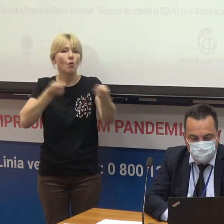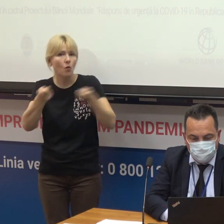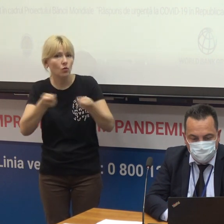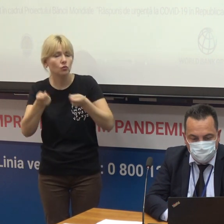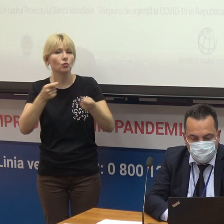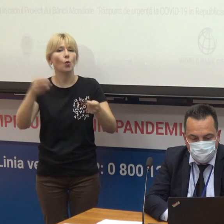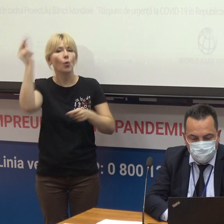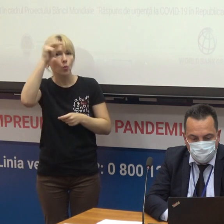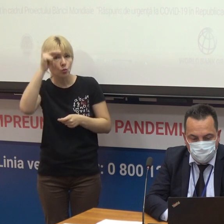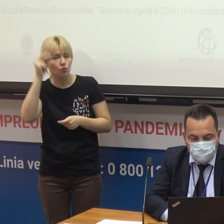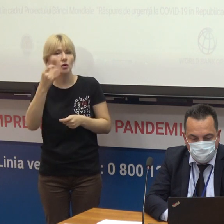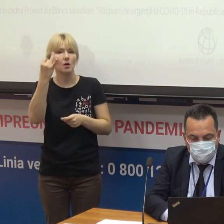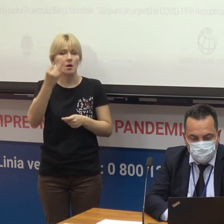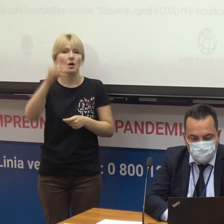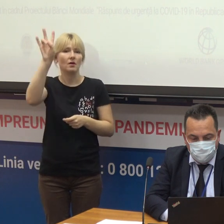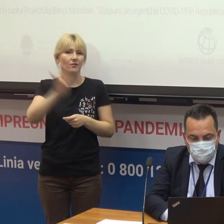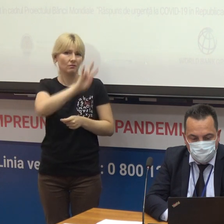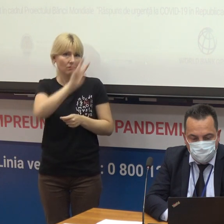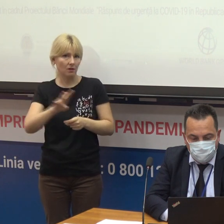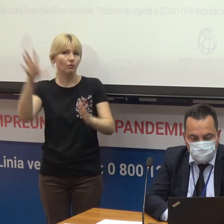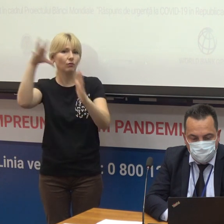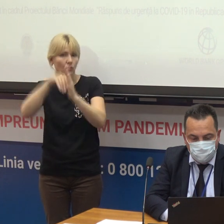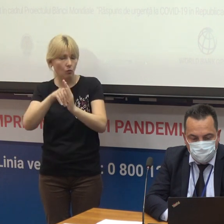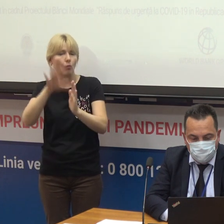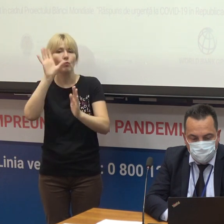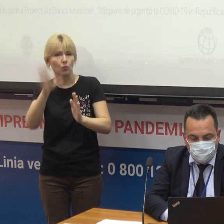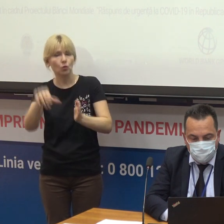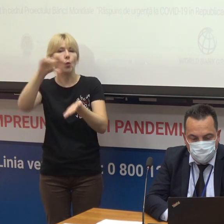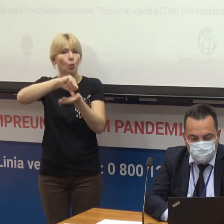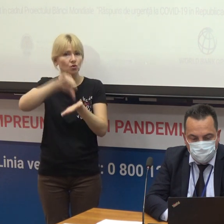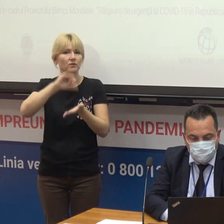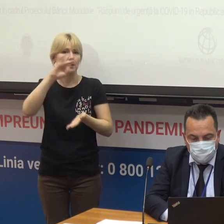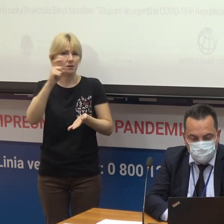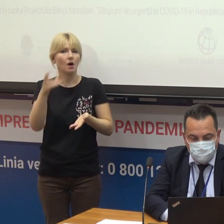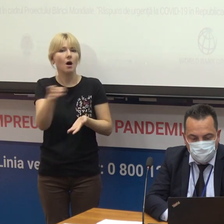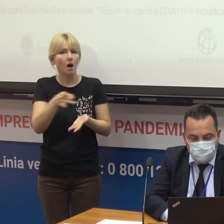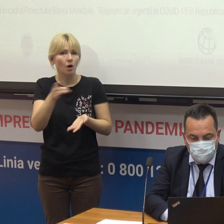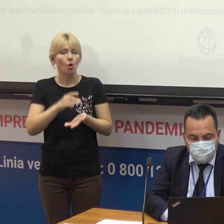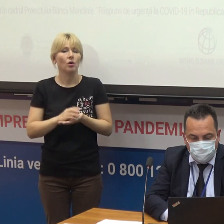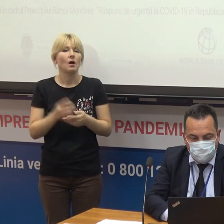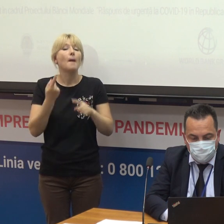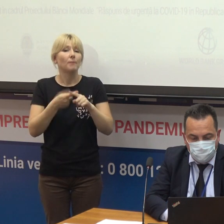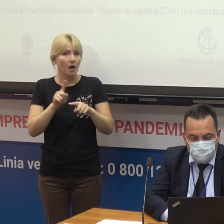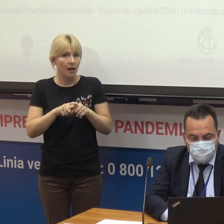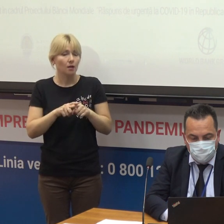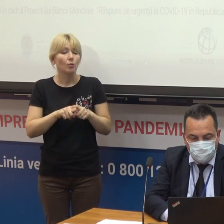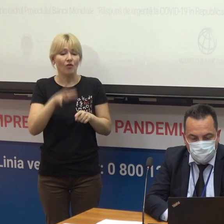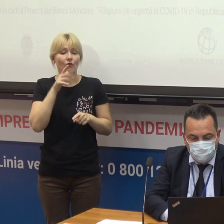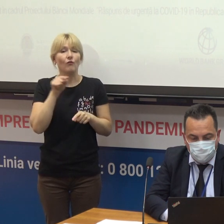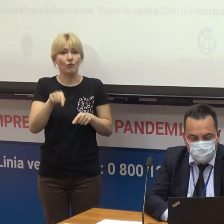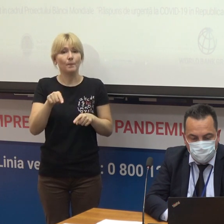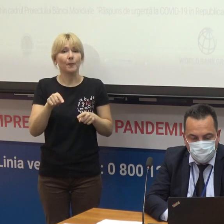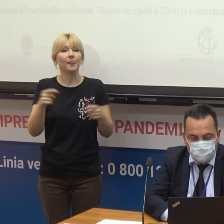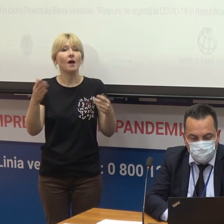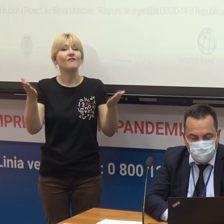din educație și fețele bisericești și alți conducători din raion. În acest weekend, la fel,